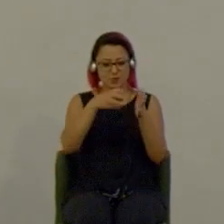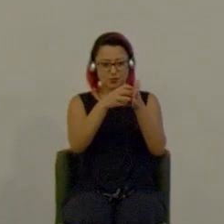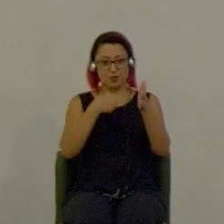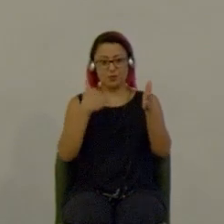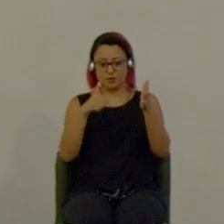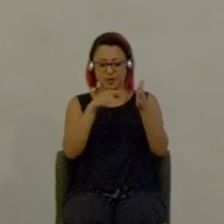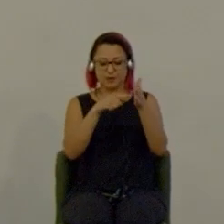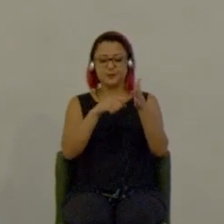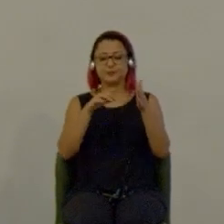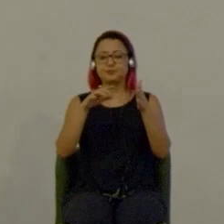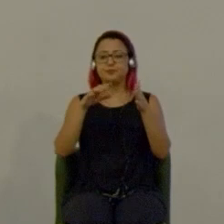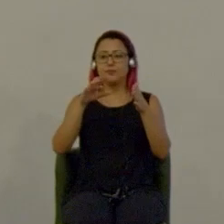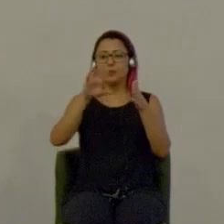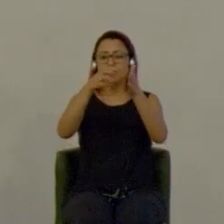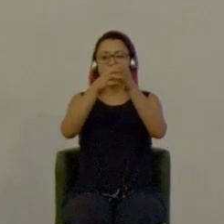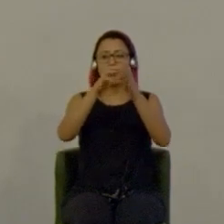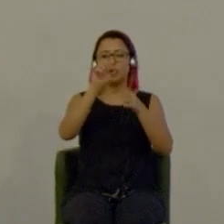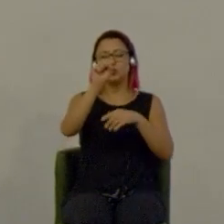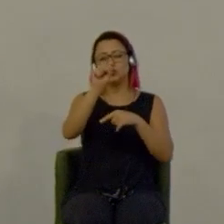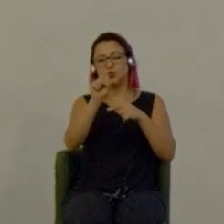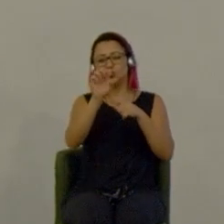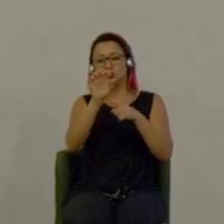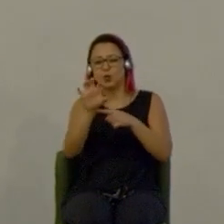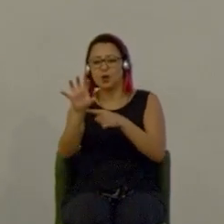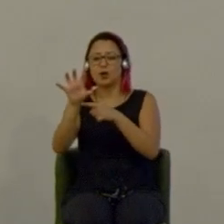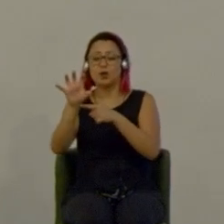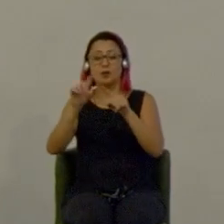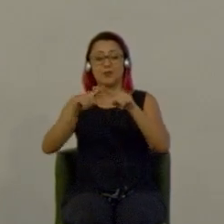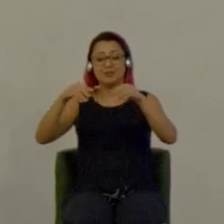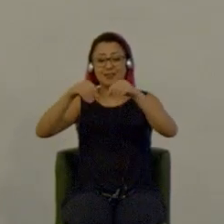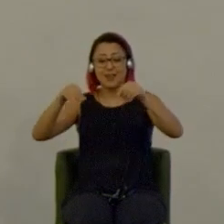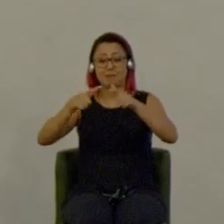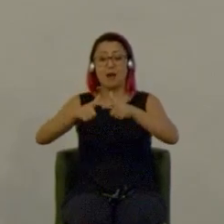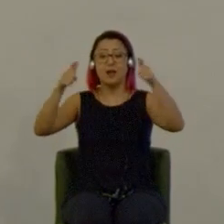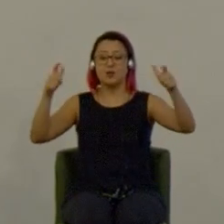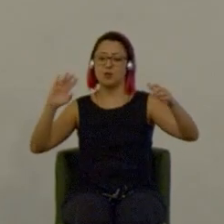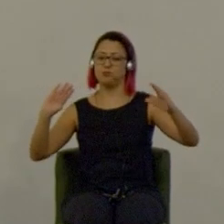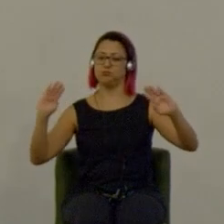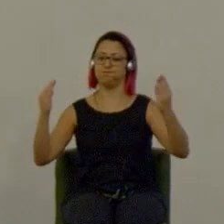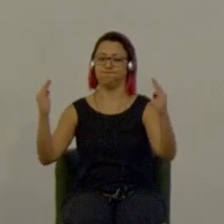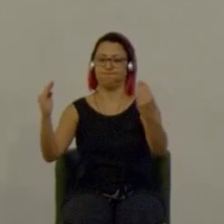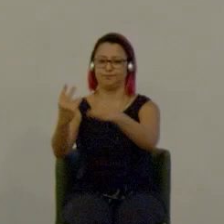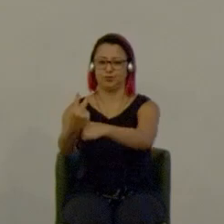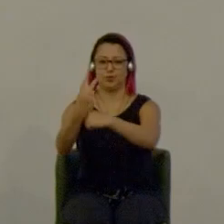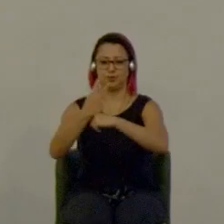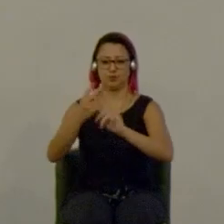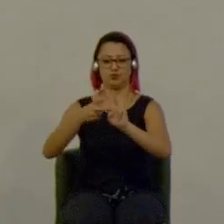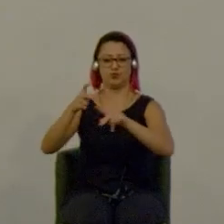Amazônia, ali no sudoeste da Amazônia, onde existe a maior terra delimitada de grupos indígenas em